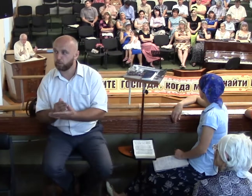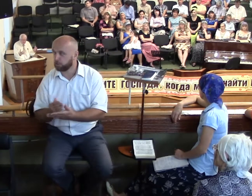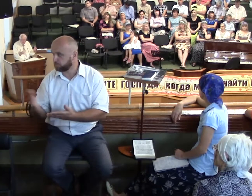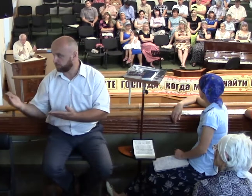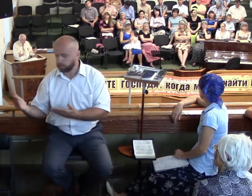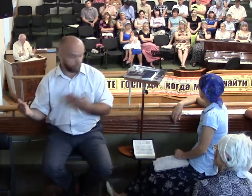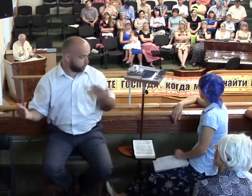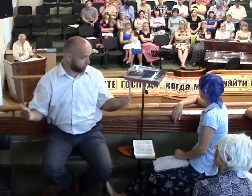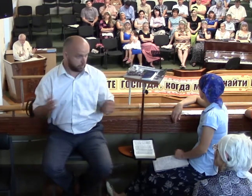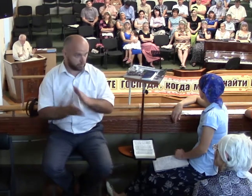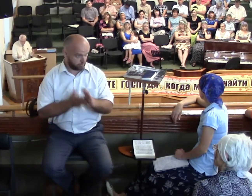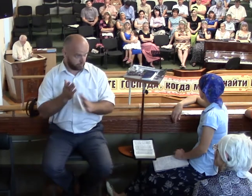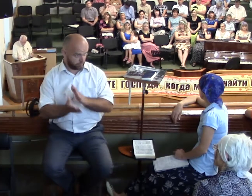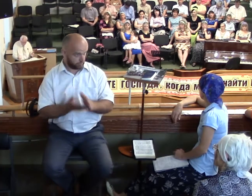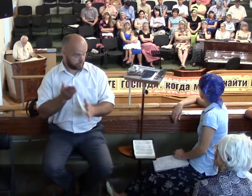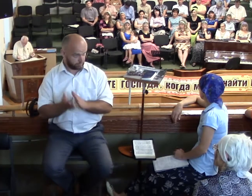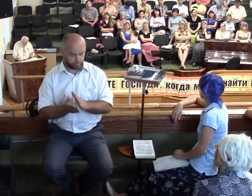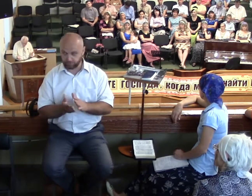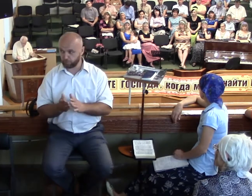отделены, ибо я свят.